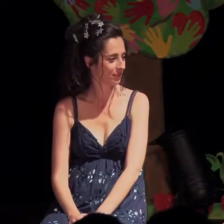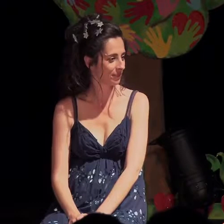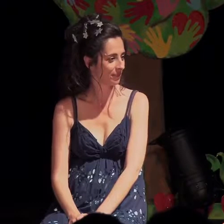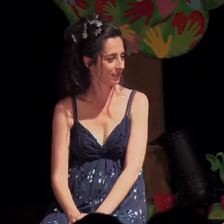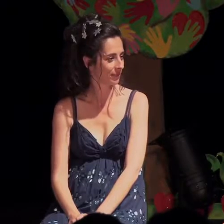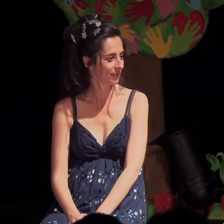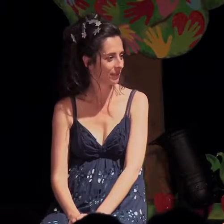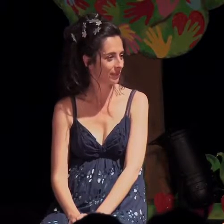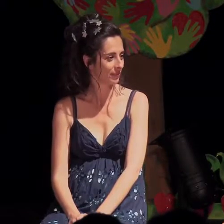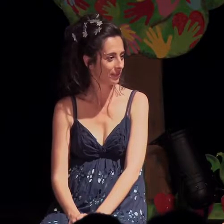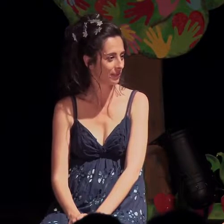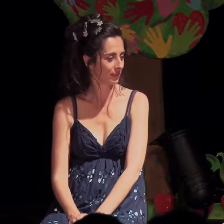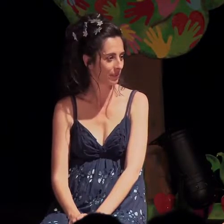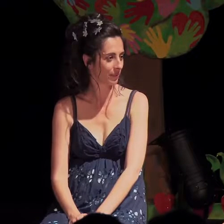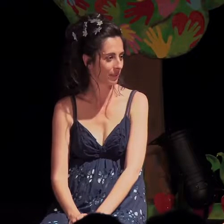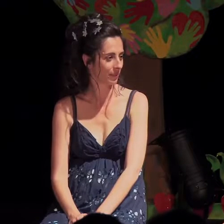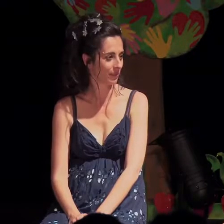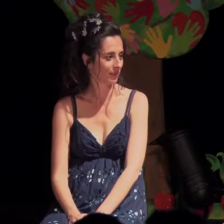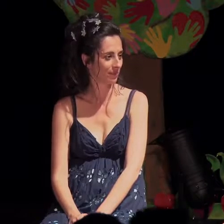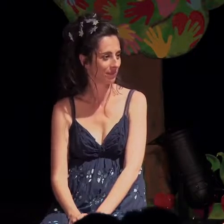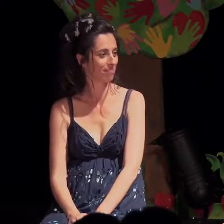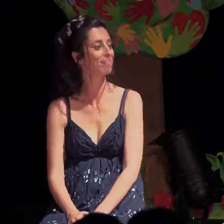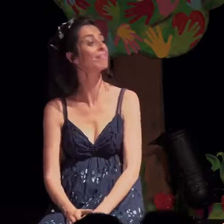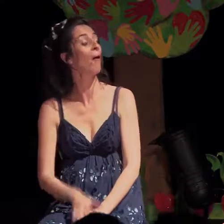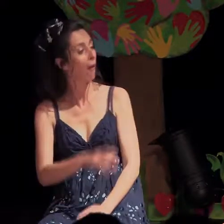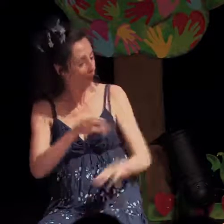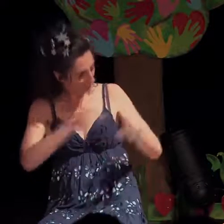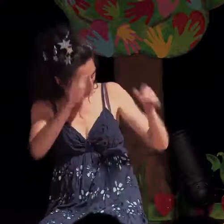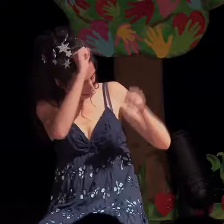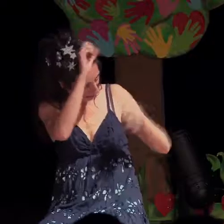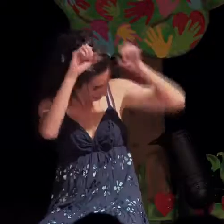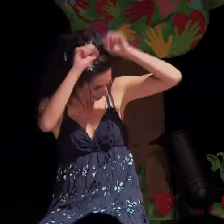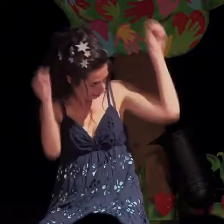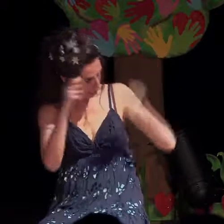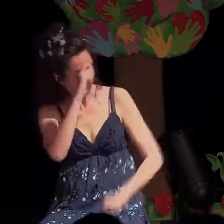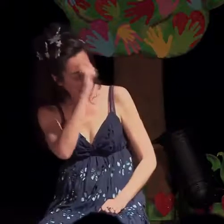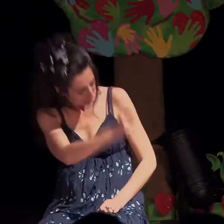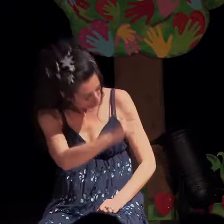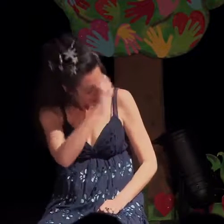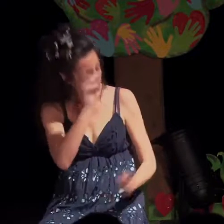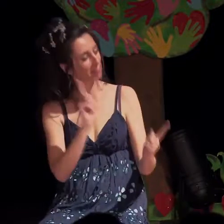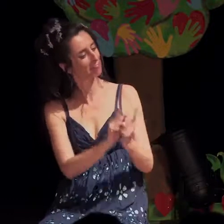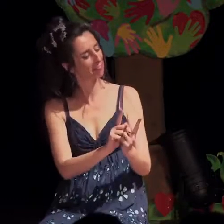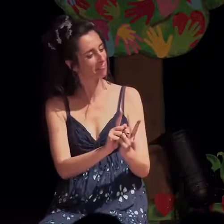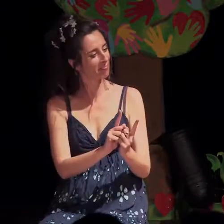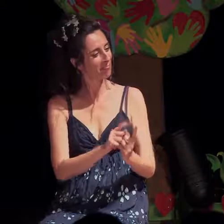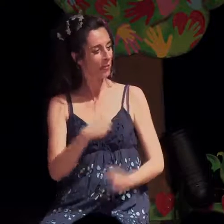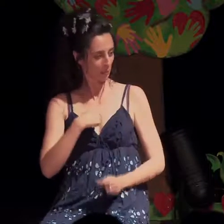Moi, c'est pas grave. Enchantée de te rencontrer, princesse, c'est pas grave. Je